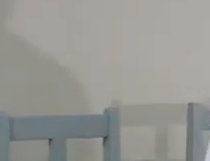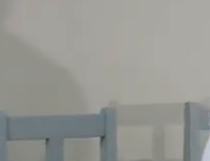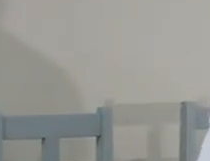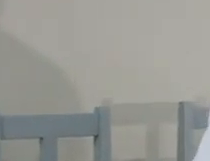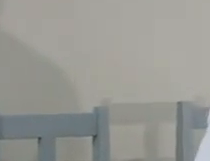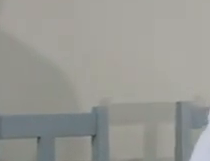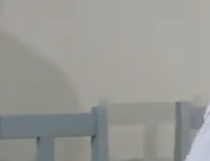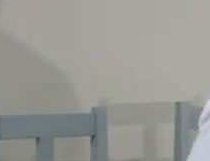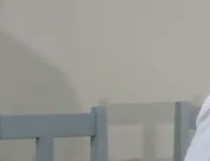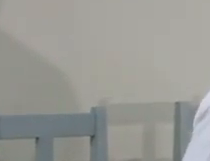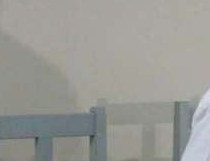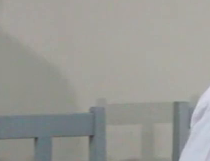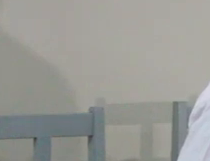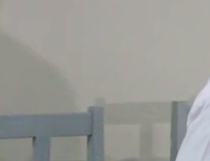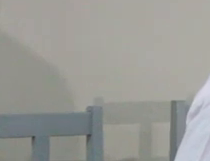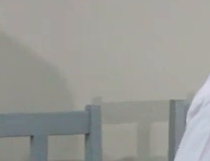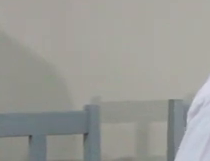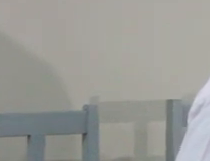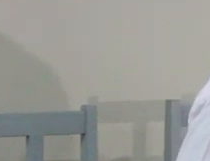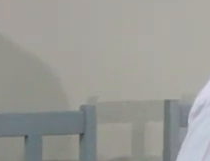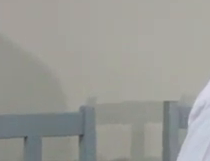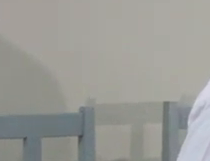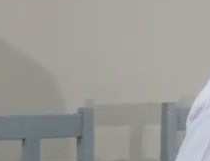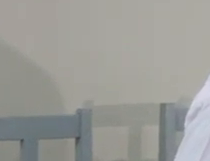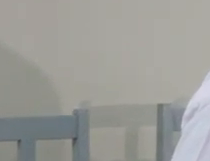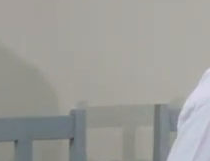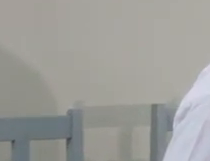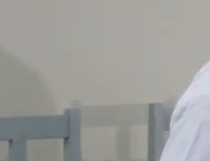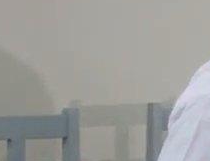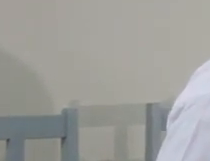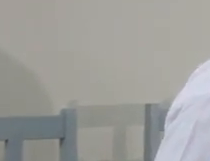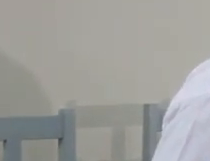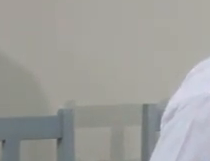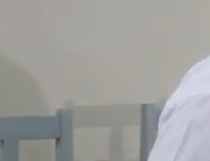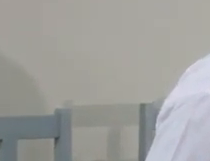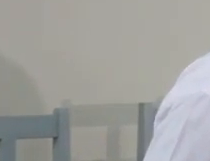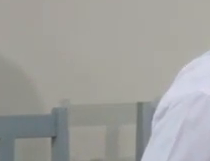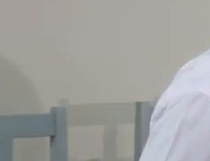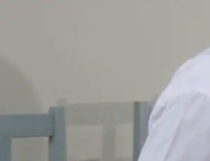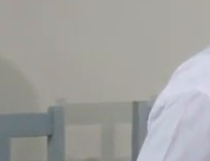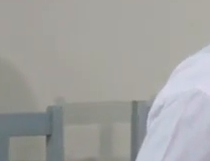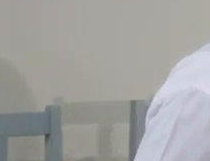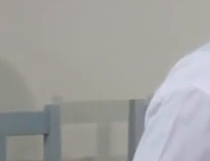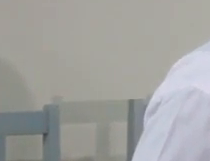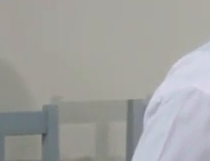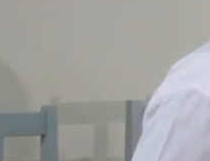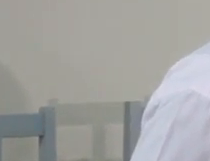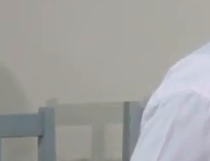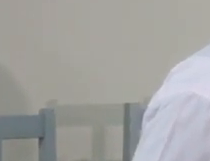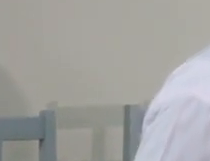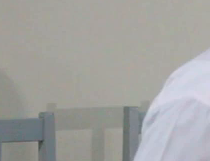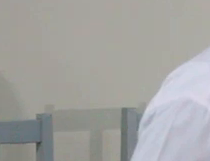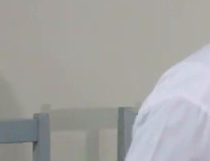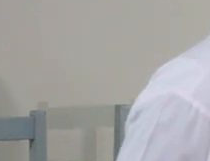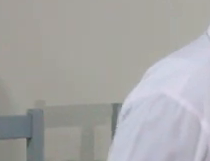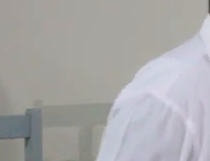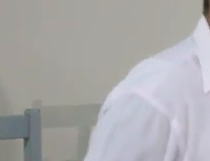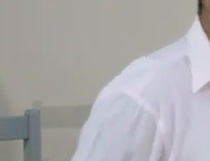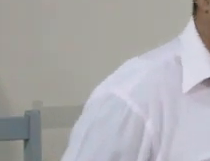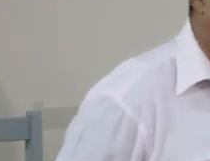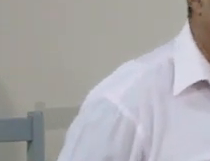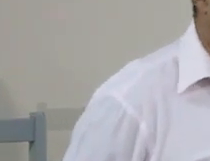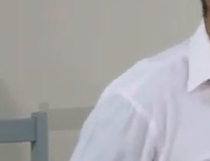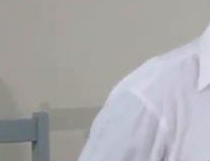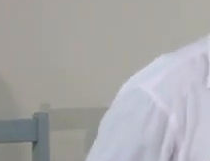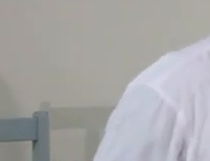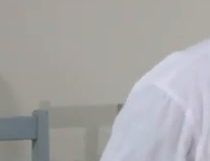Quem Preservar o Patrimônio Histórico. Para a instituição, resgatar a história, tradição e fomento cultural são valores